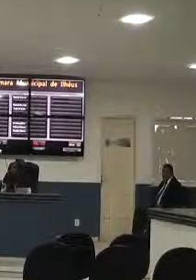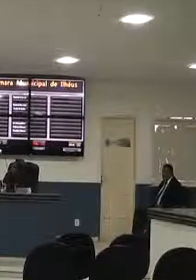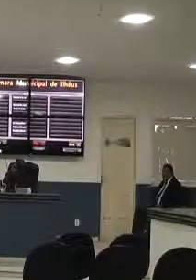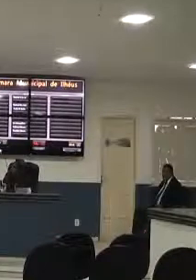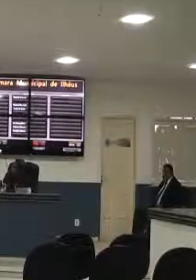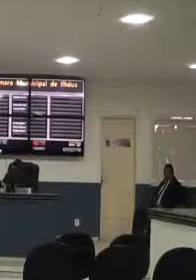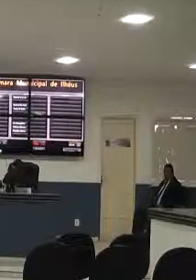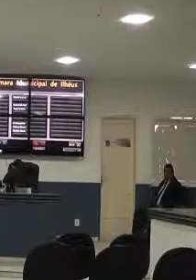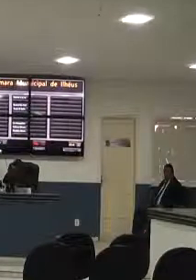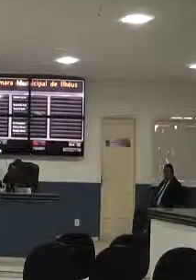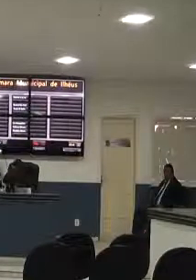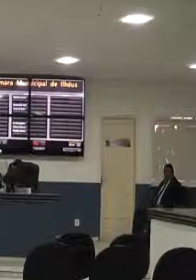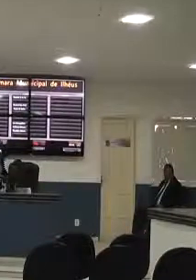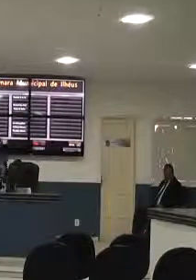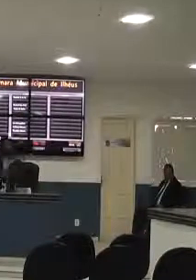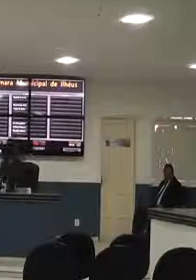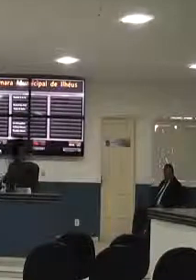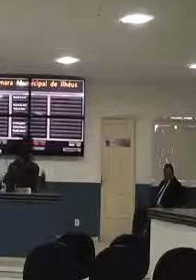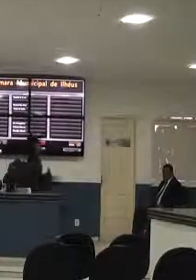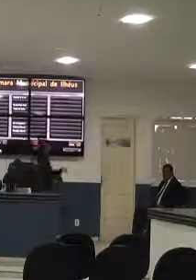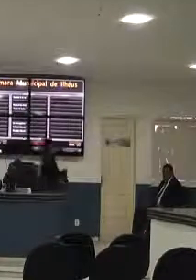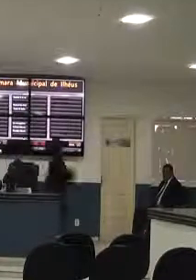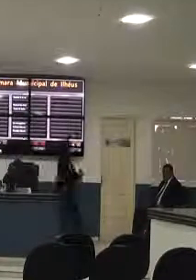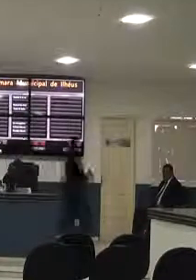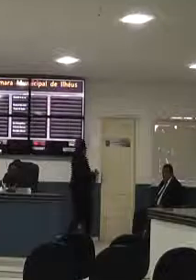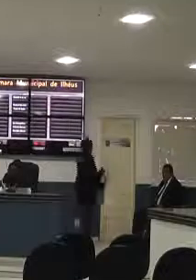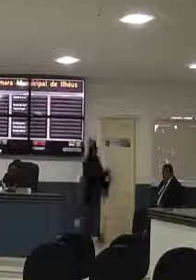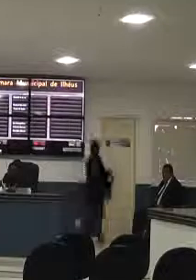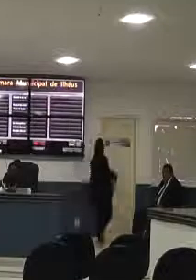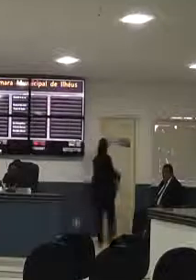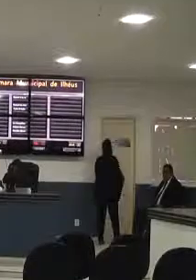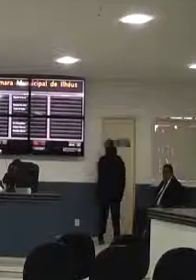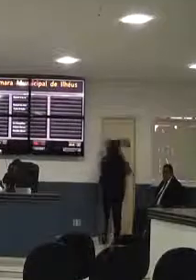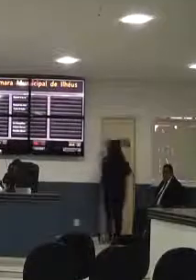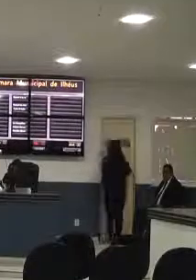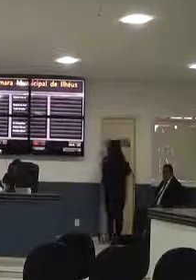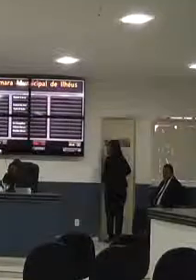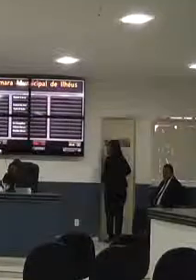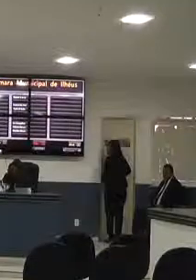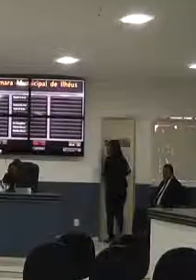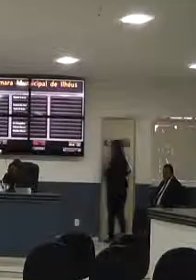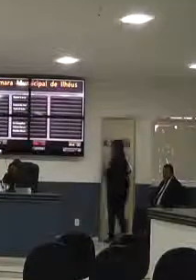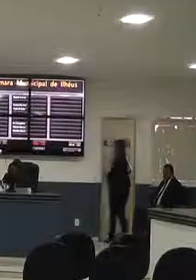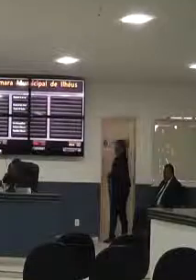Pelo tempo regimental de 3 minutos, vereador Carlos Augusto.